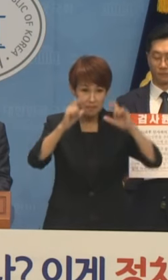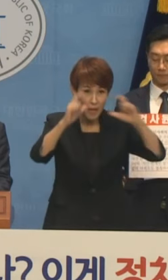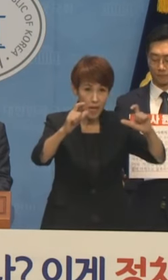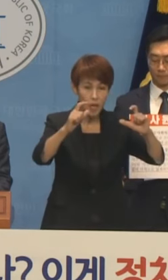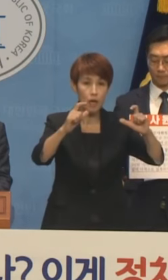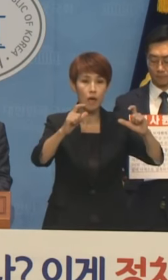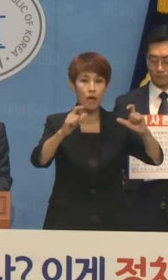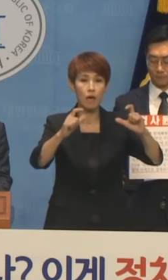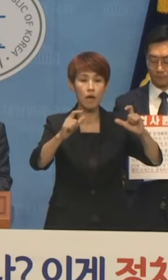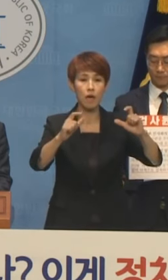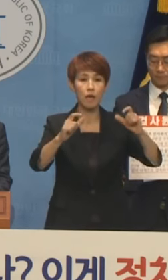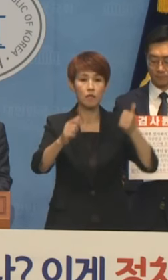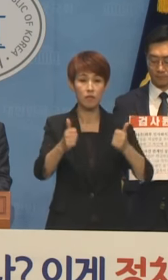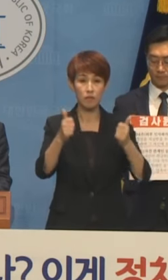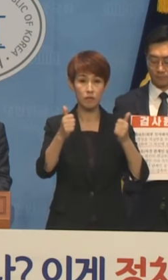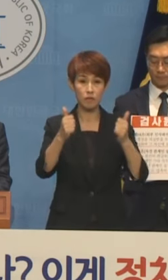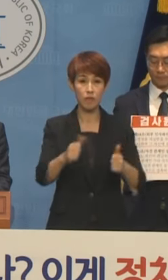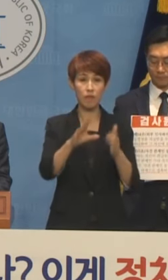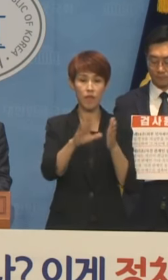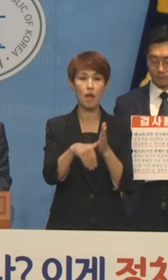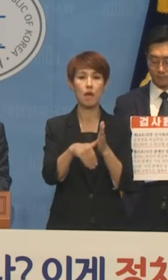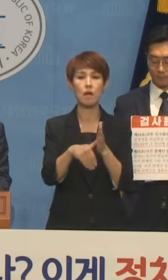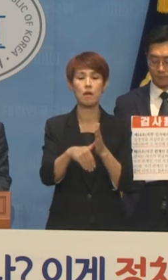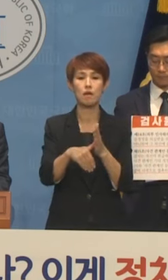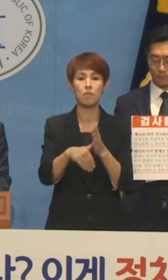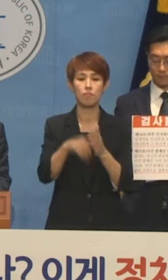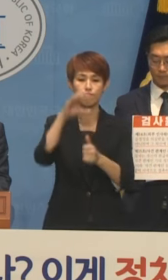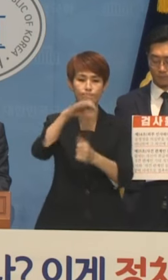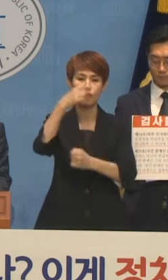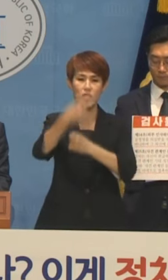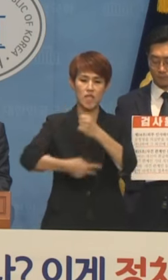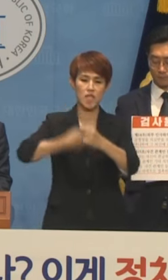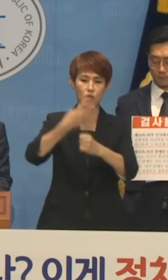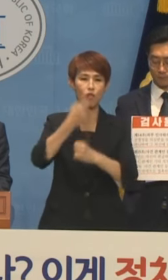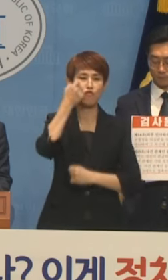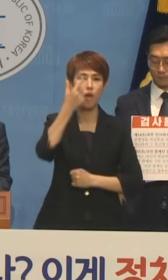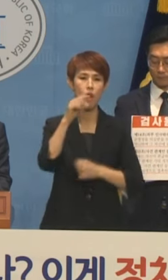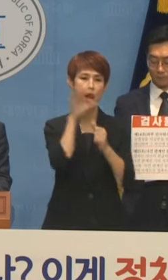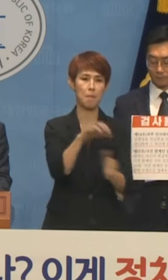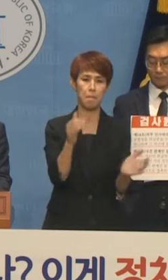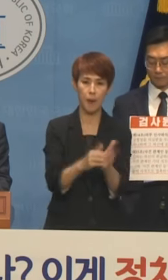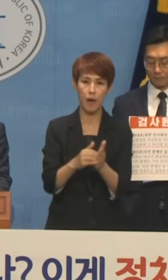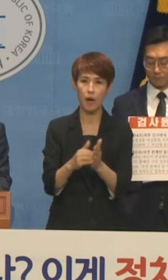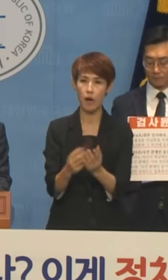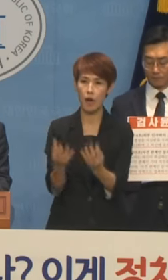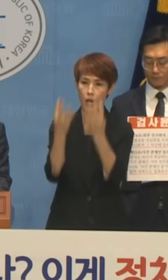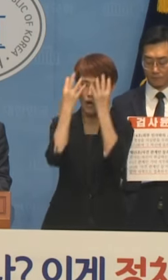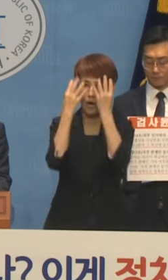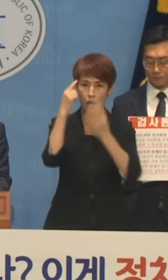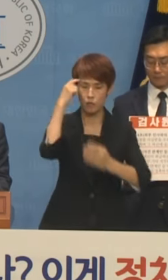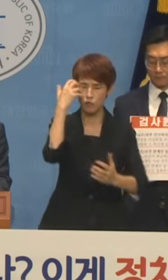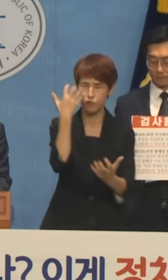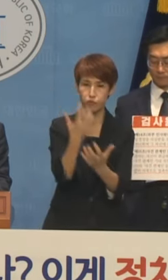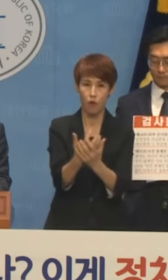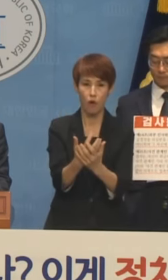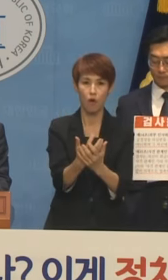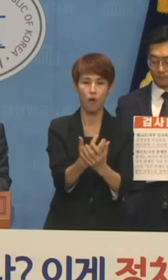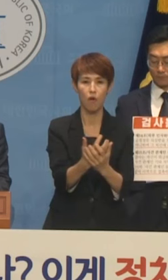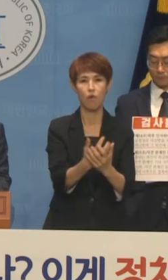형량이 김영철의 말과는 달리 징역 2년 6월이었고 법정 구속되어 정신적 충격을 받았다고